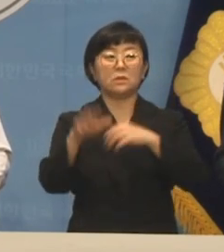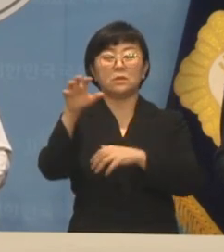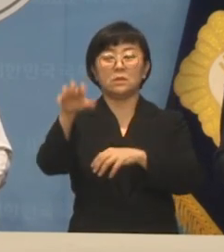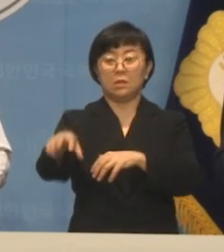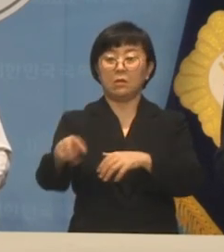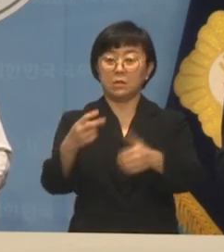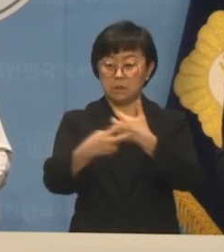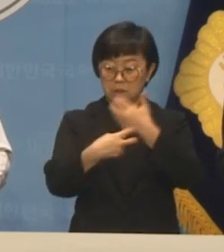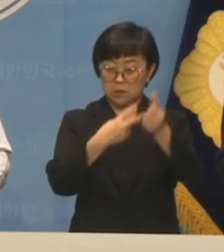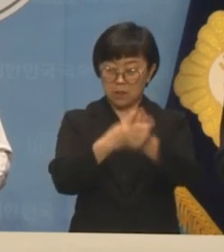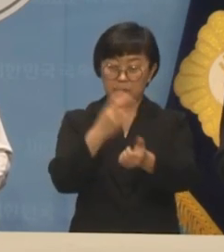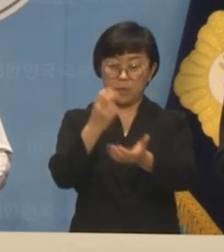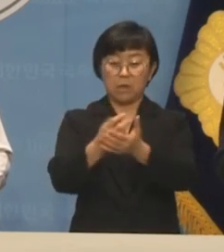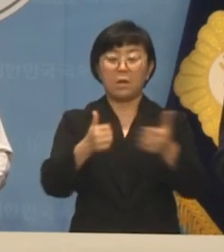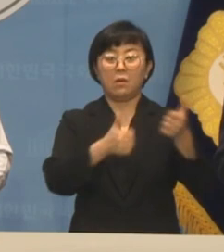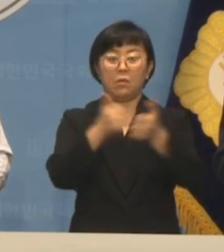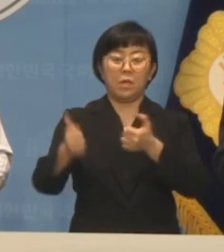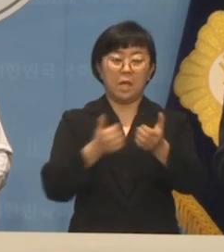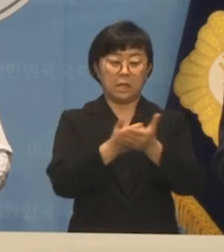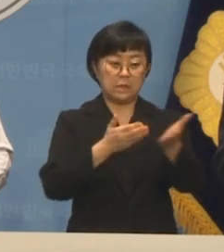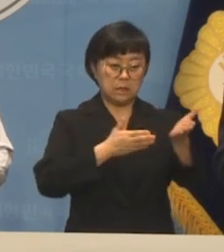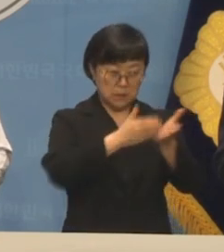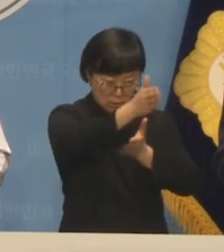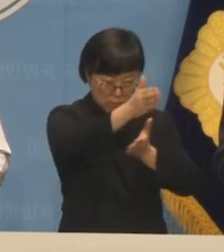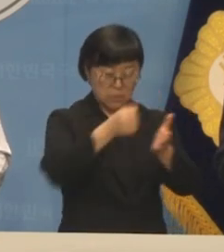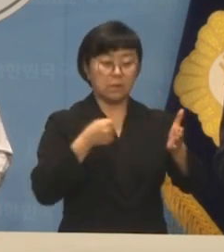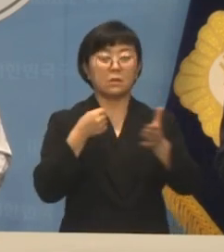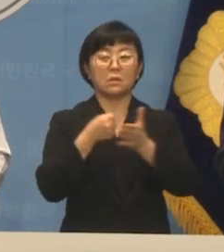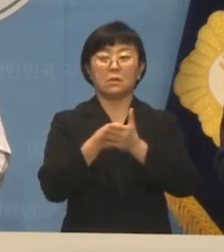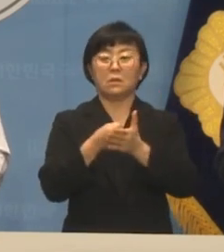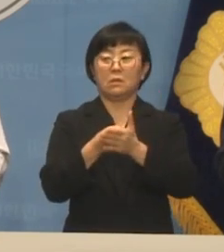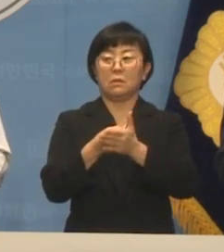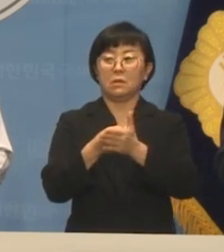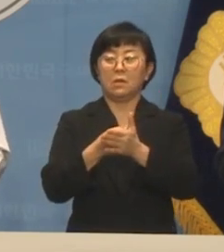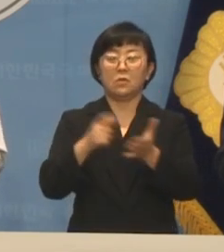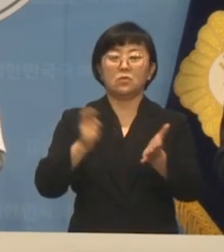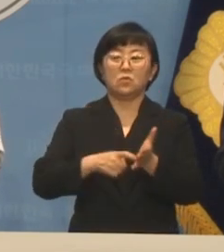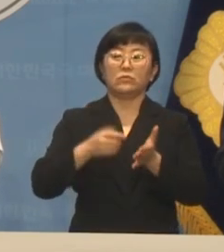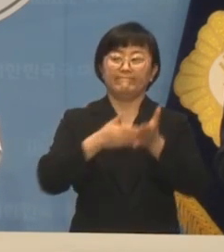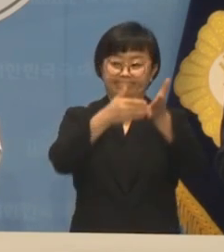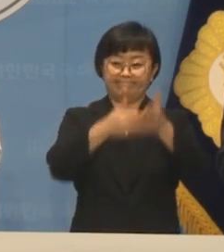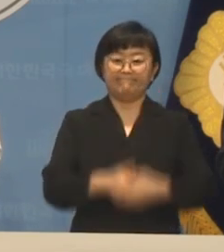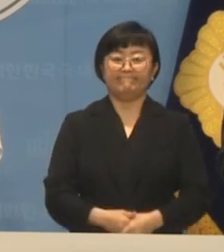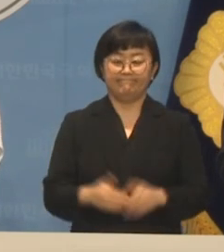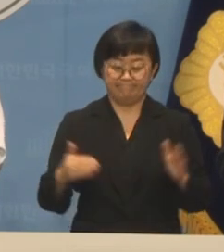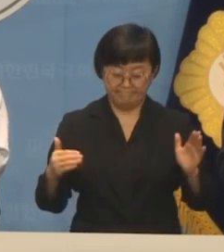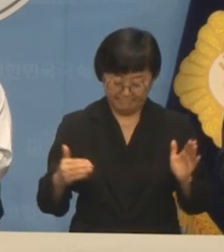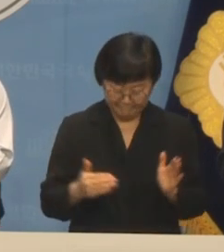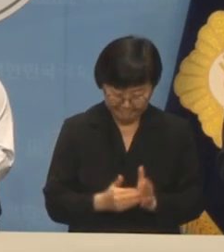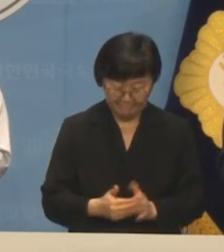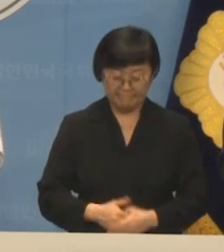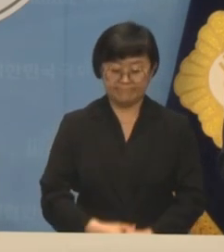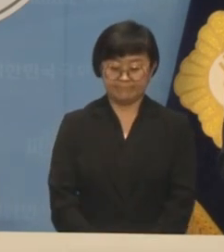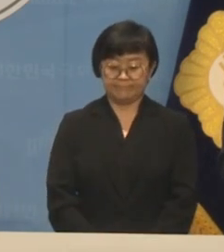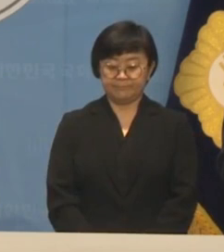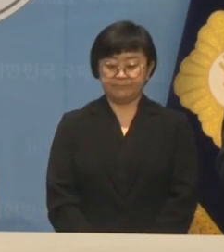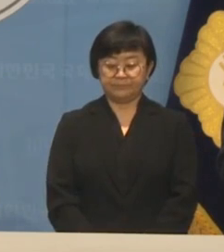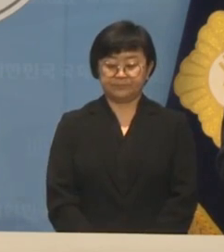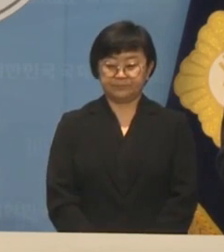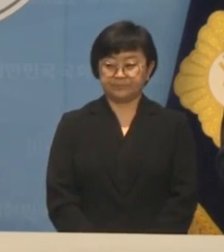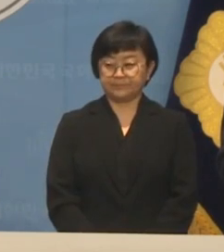대한 국회 본회의 직회부를 결단해 주실 것을 촉구드립니다. 이상입니다.